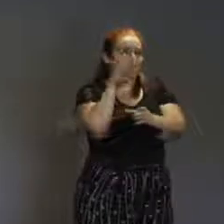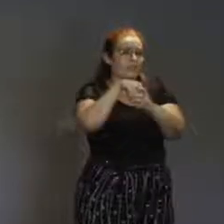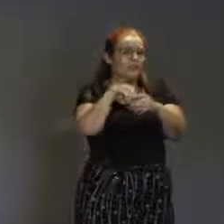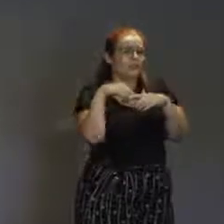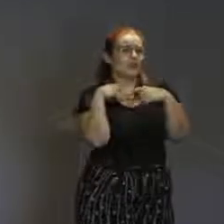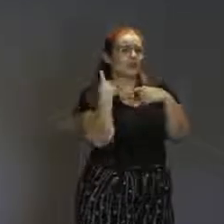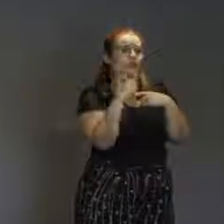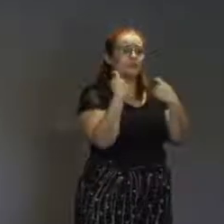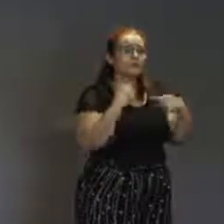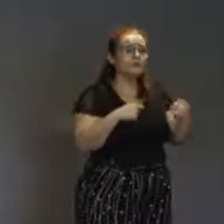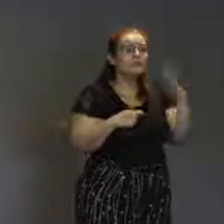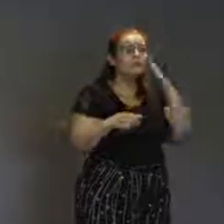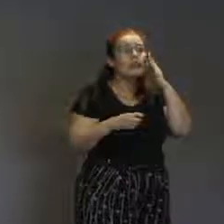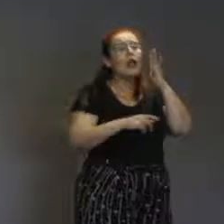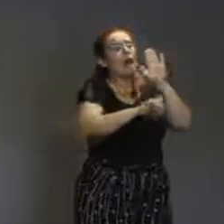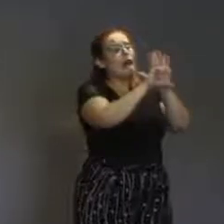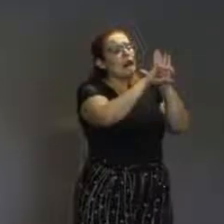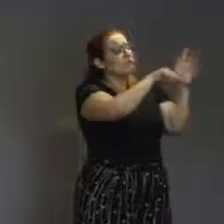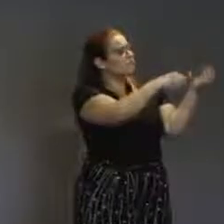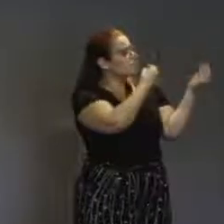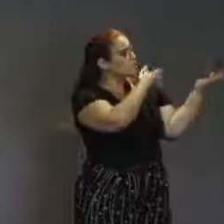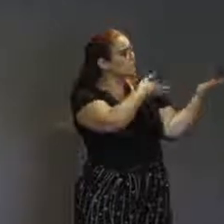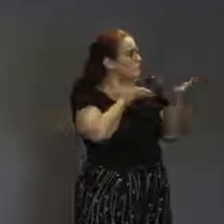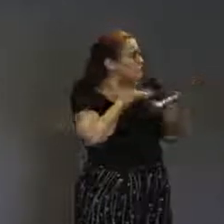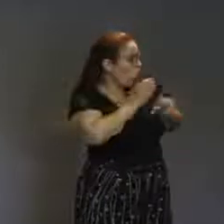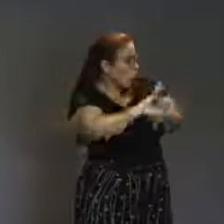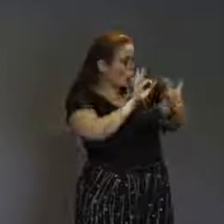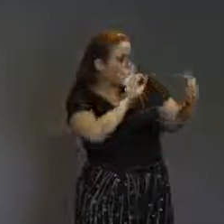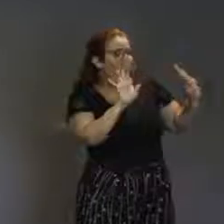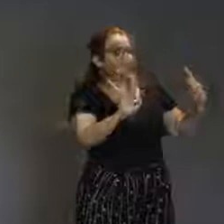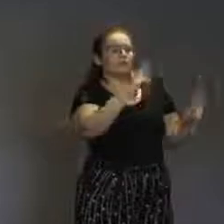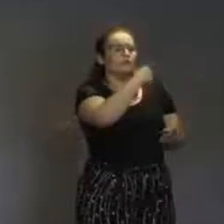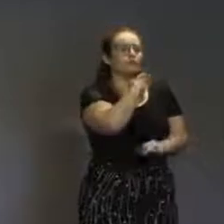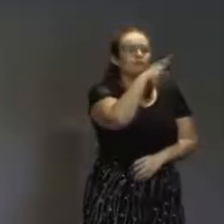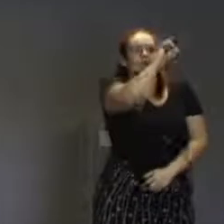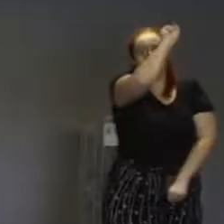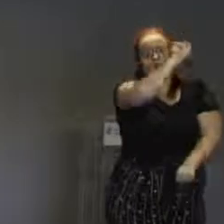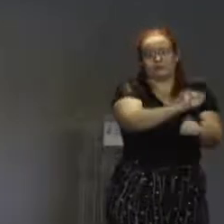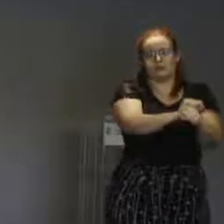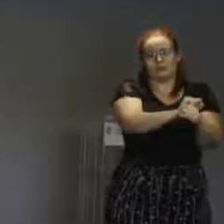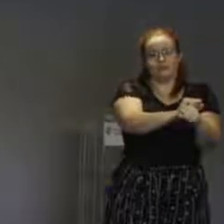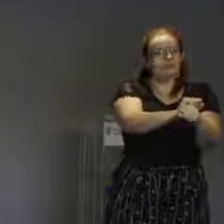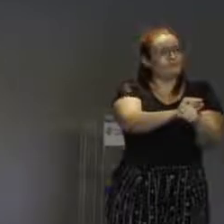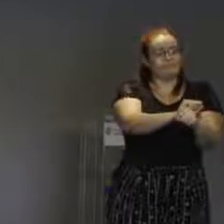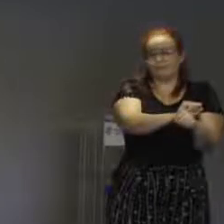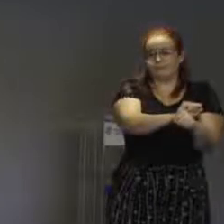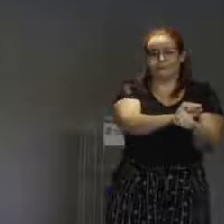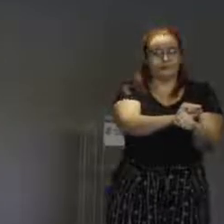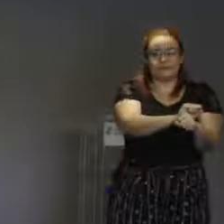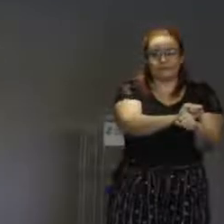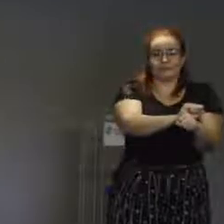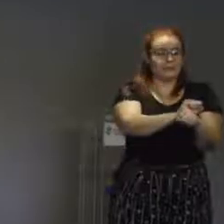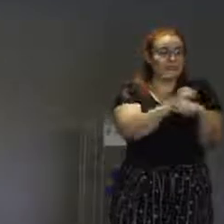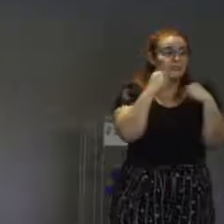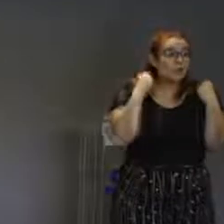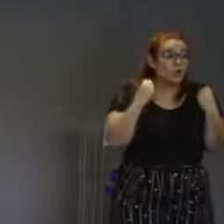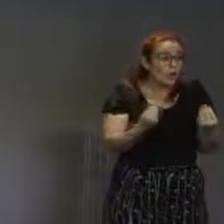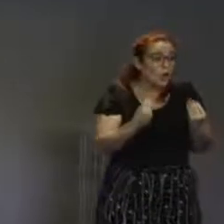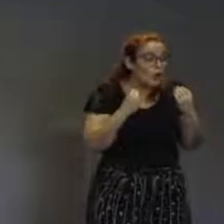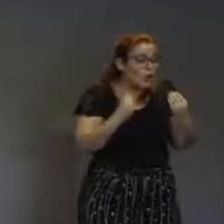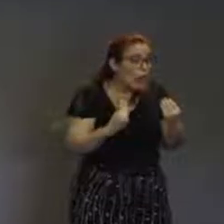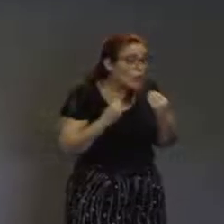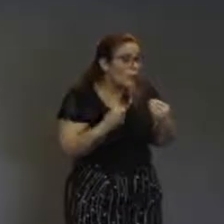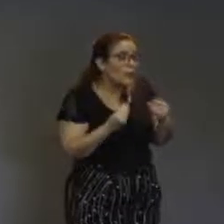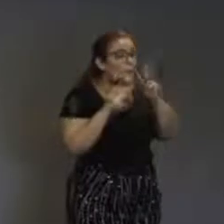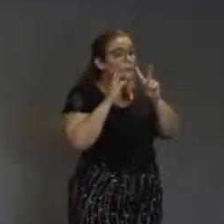bem-vindas, sim, devem ser respeitadas, mas elas não podem engessar. Como que a gente traz essa visão A